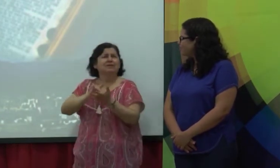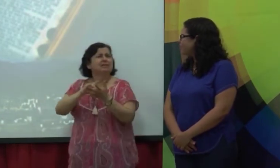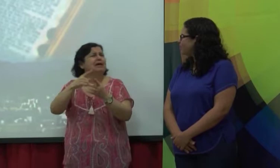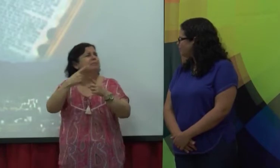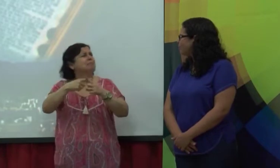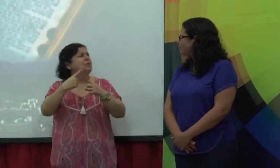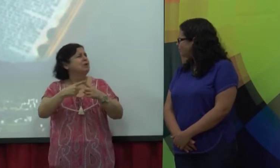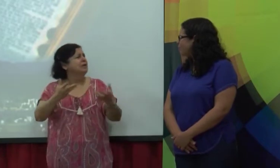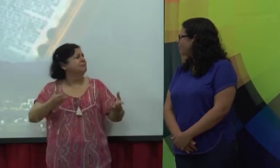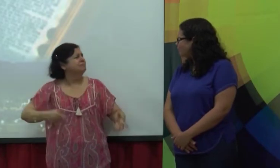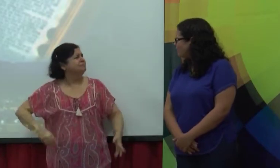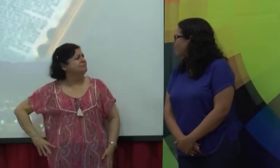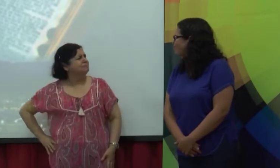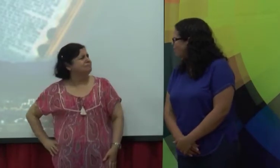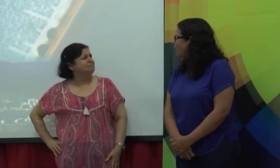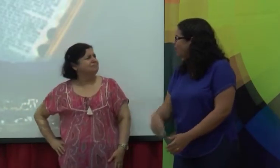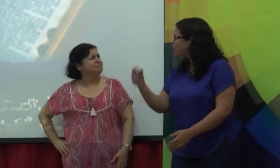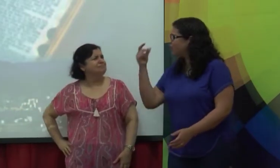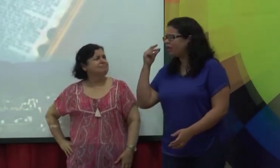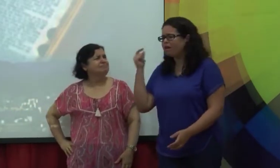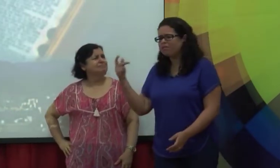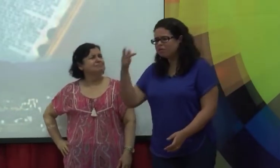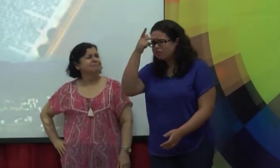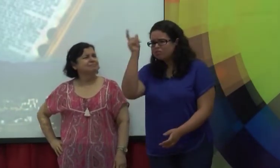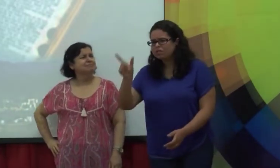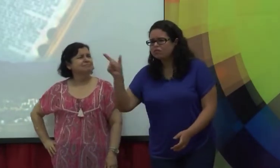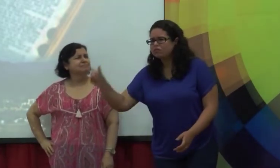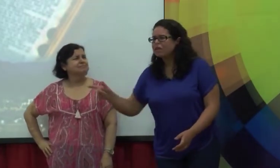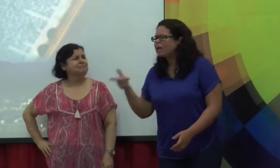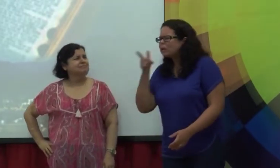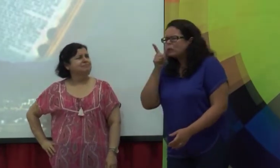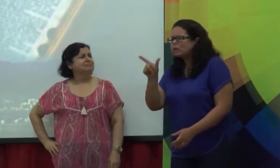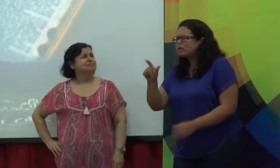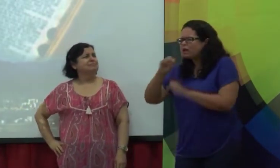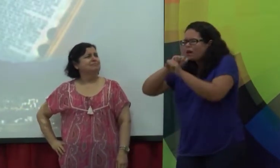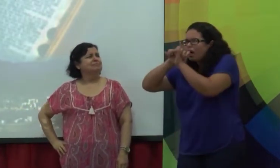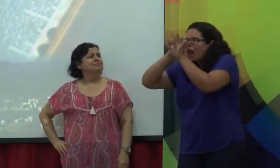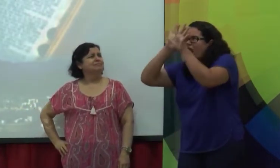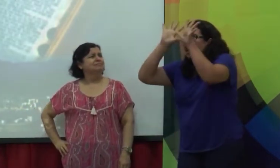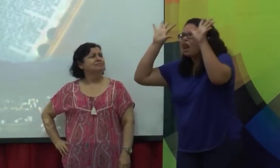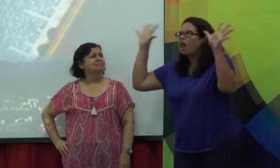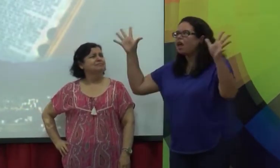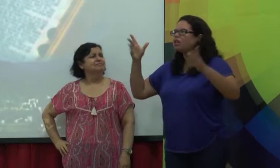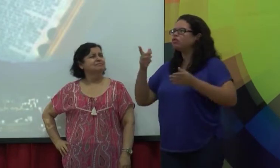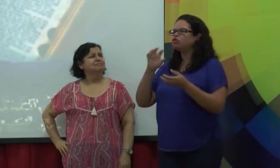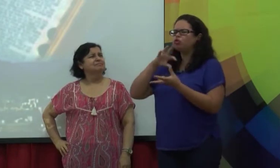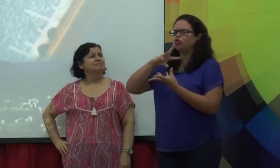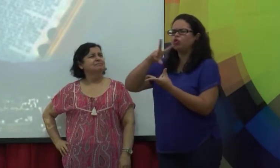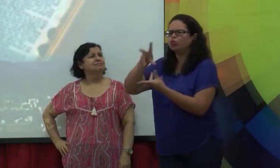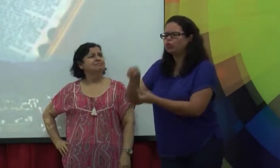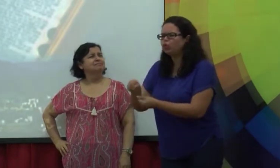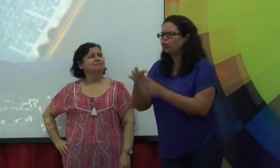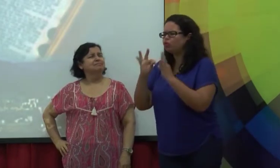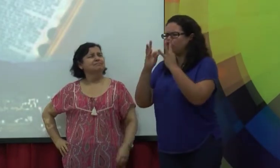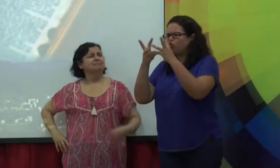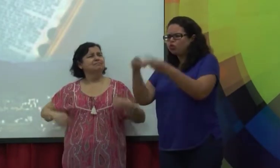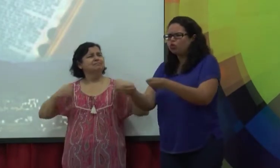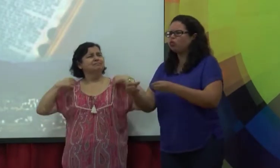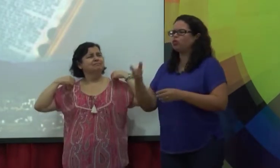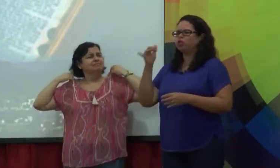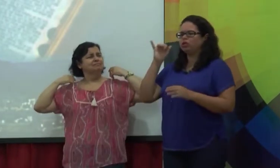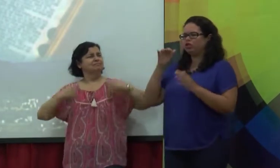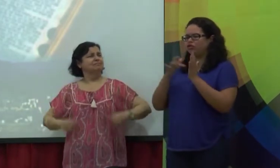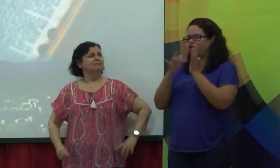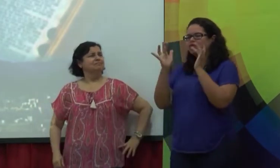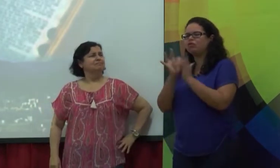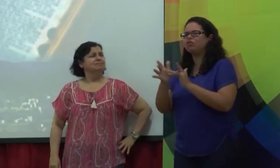mentalidade daquela época era difícil de compreender. Por quê? Porque há muito tempo as pessoas não conseguiam ver o mundo